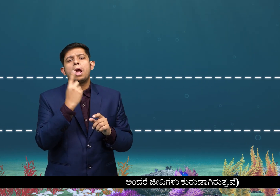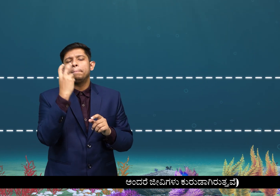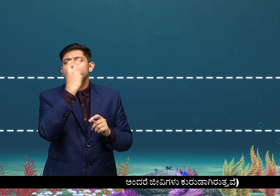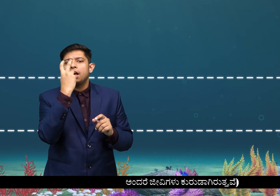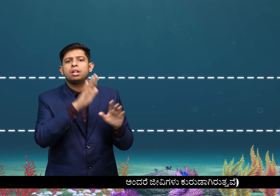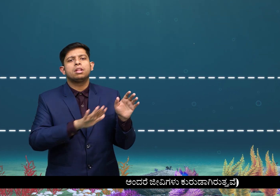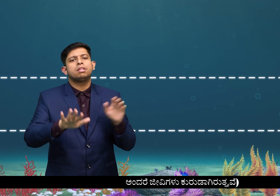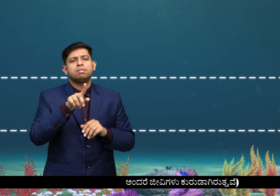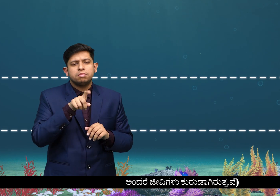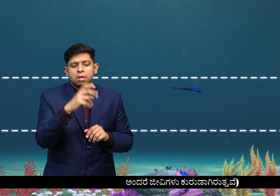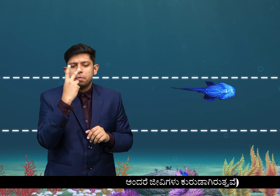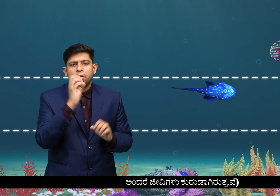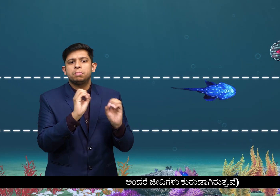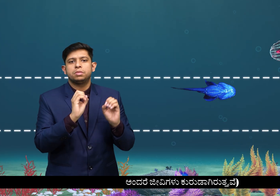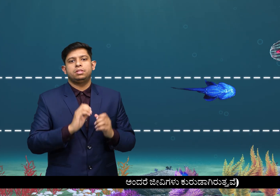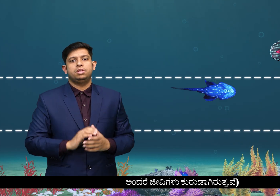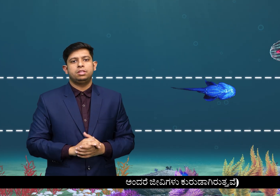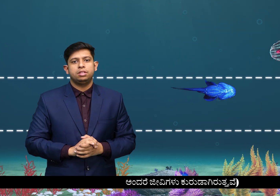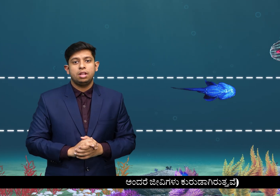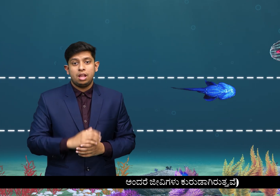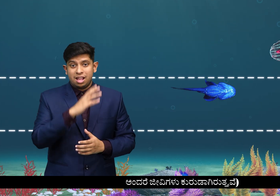ಆದರೆ ಜೀವಿಗಳು ಕುರುಡಾಗಿರುತ್ತವೆ